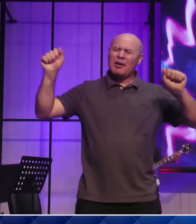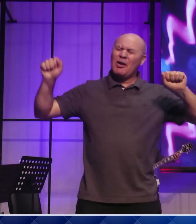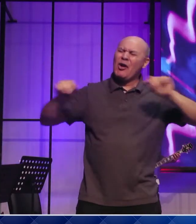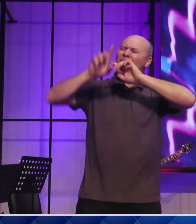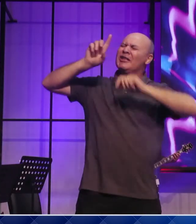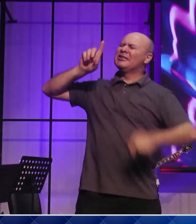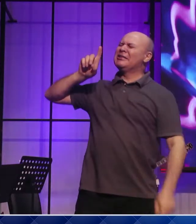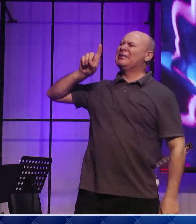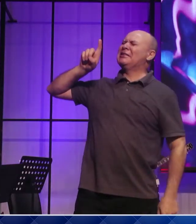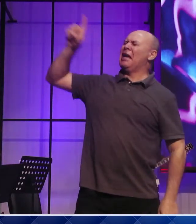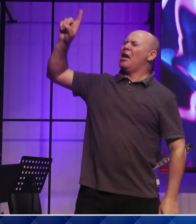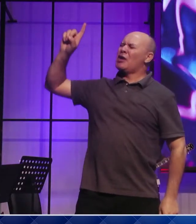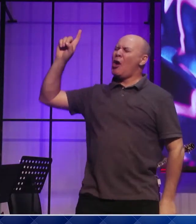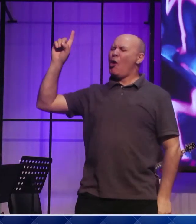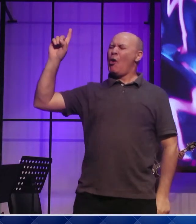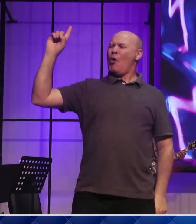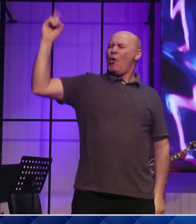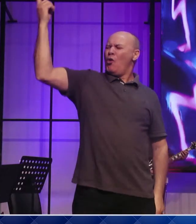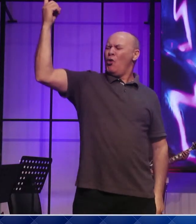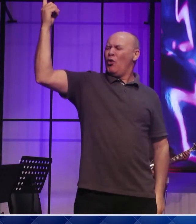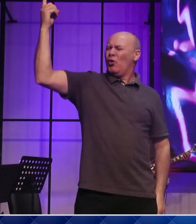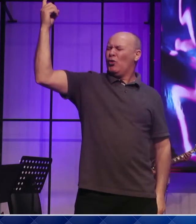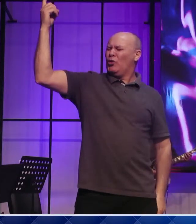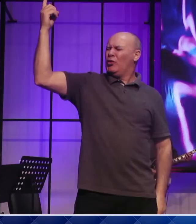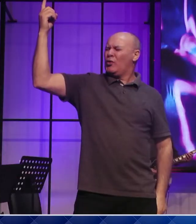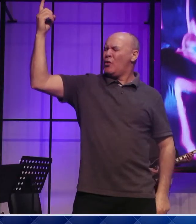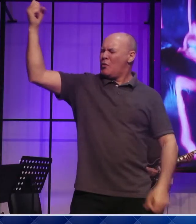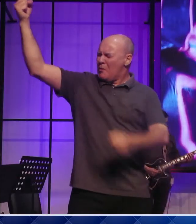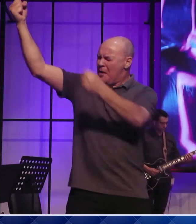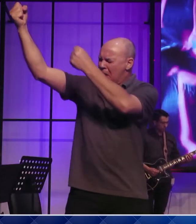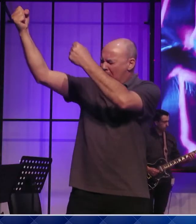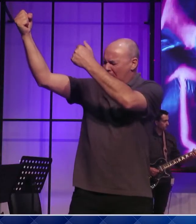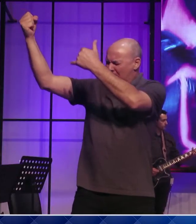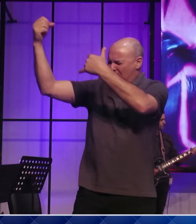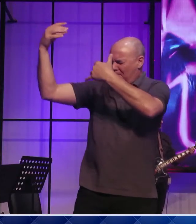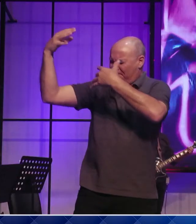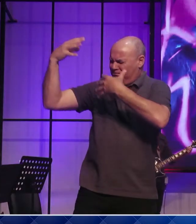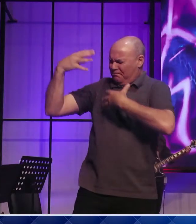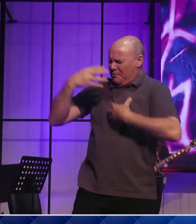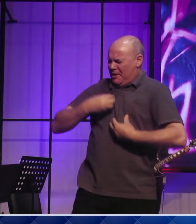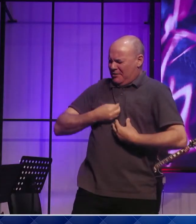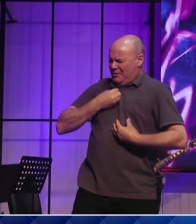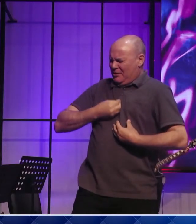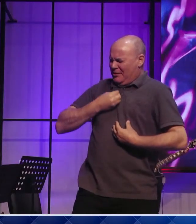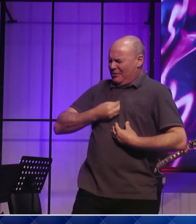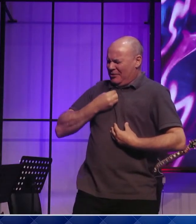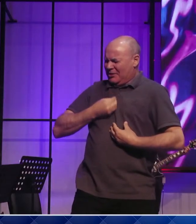teu querer e o teu realizar. Aquele que começou a boa